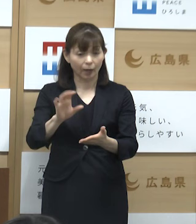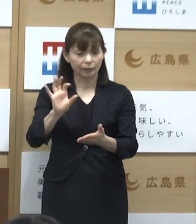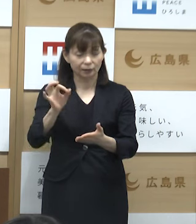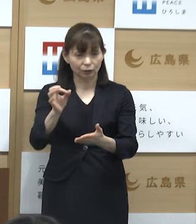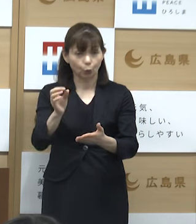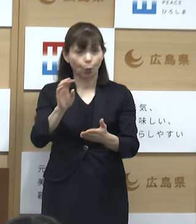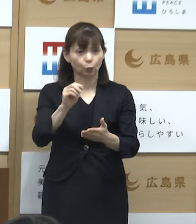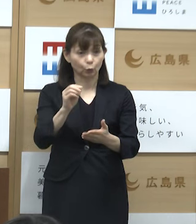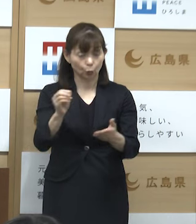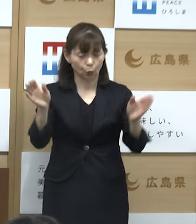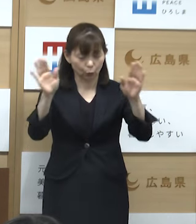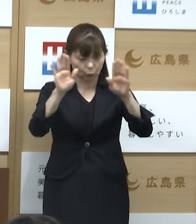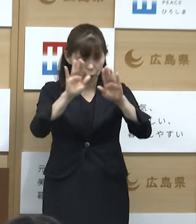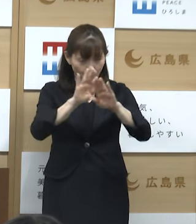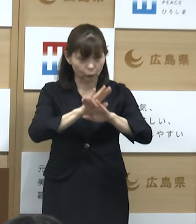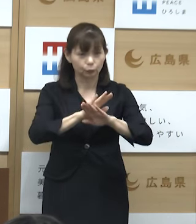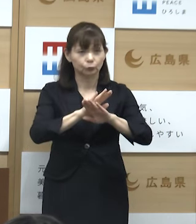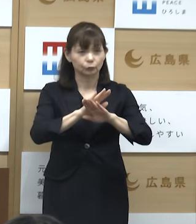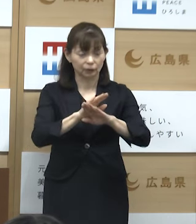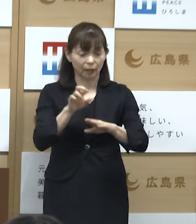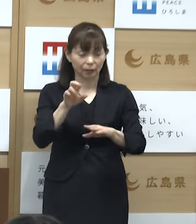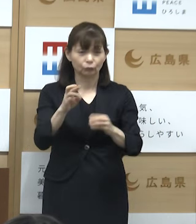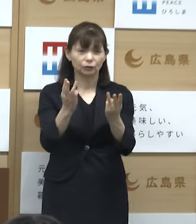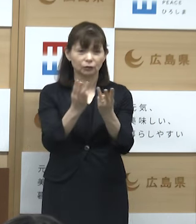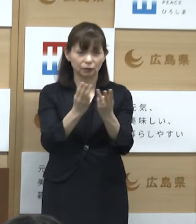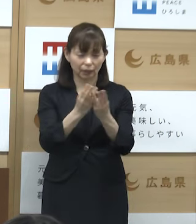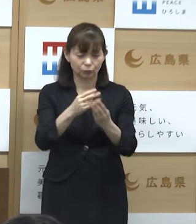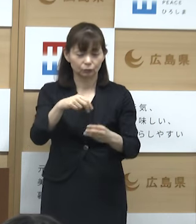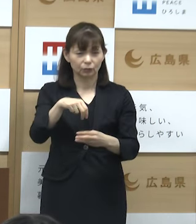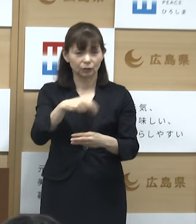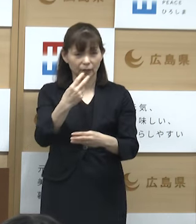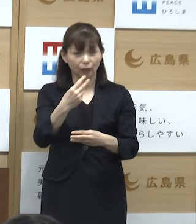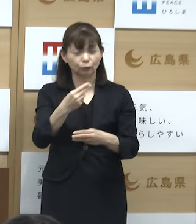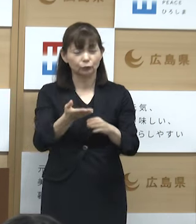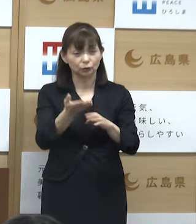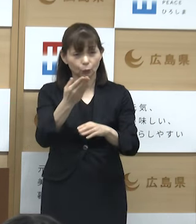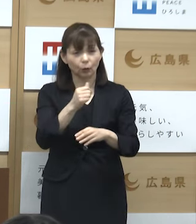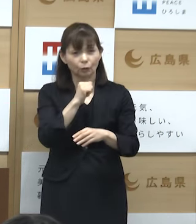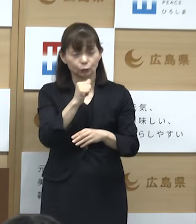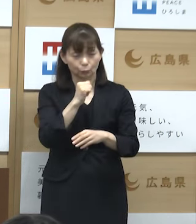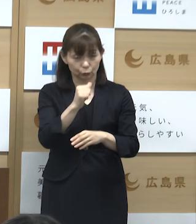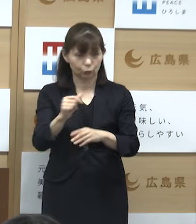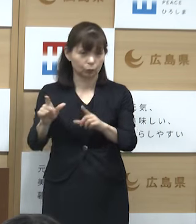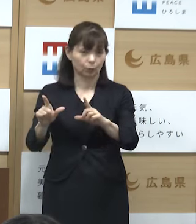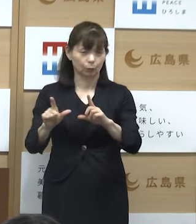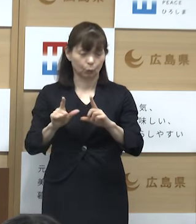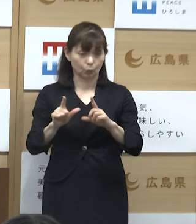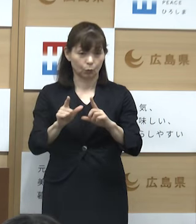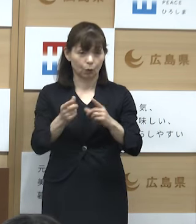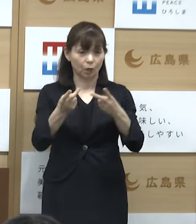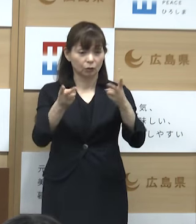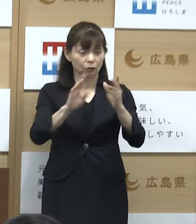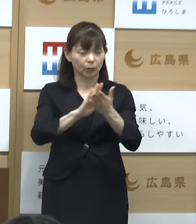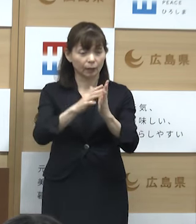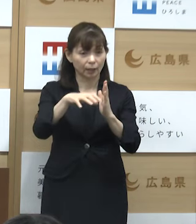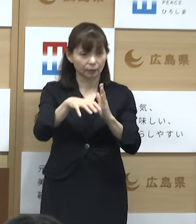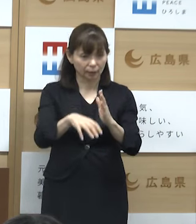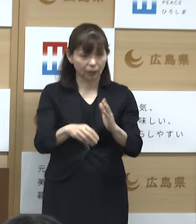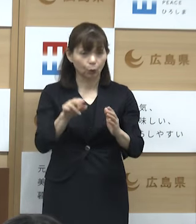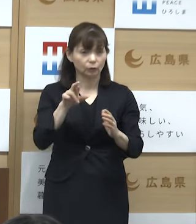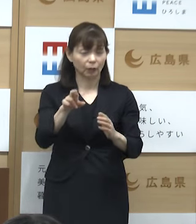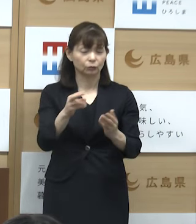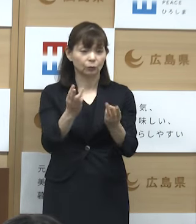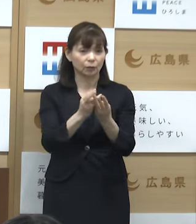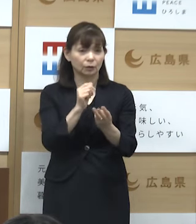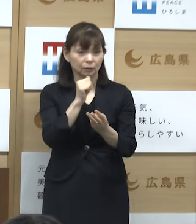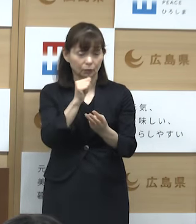けて220両が不足しているなどのデータもありますが、県内のタクシーの不足状況についてどのようにお考えでしょうか。また